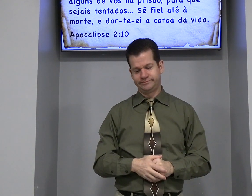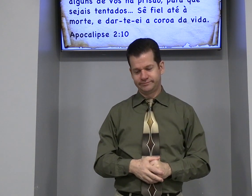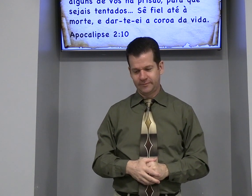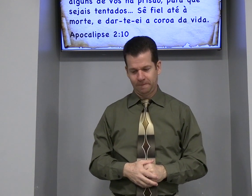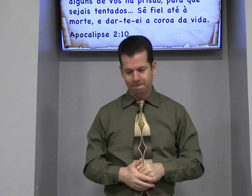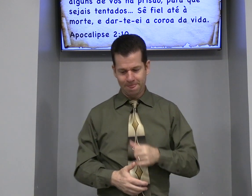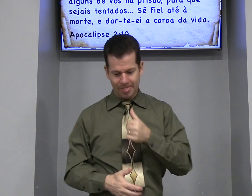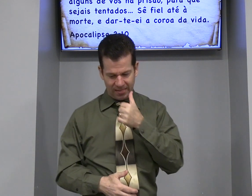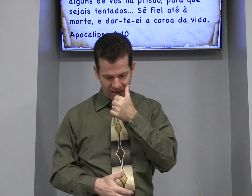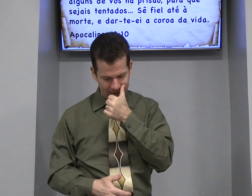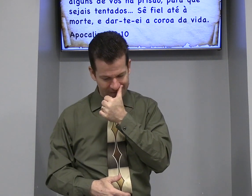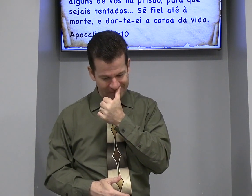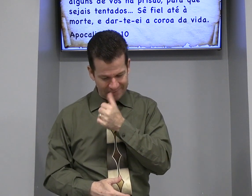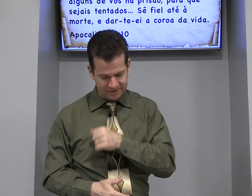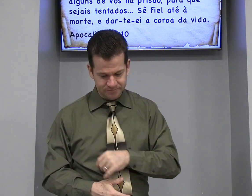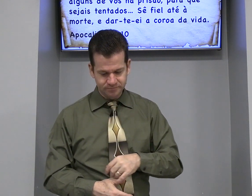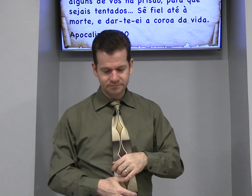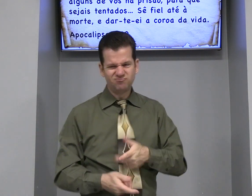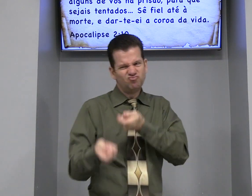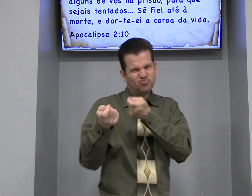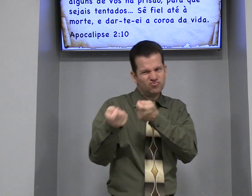aguentar muita perseguição.